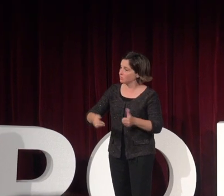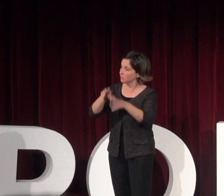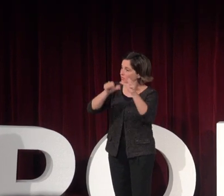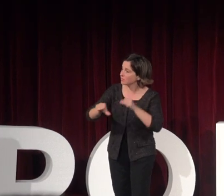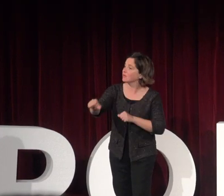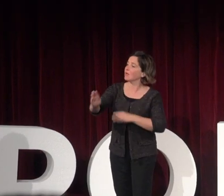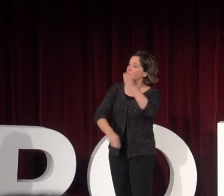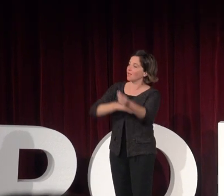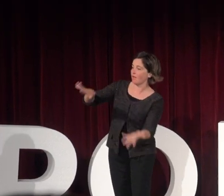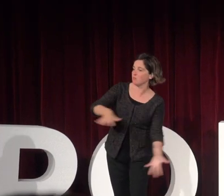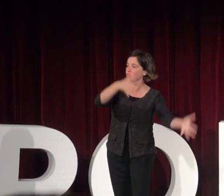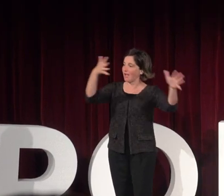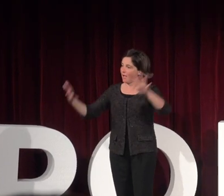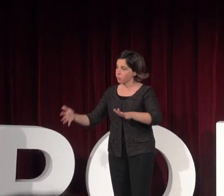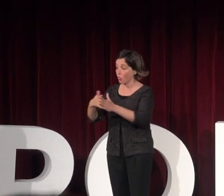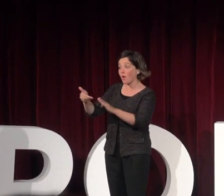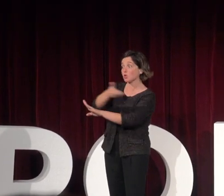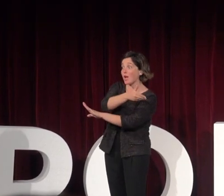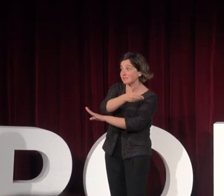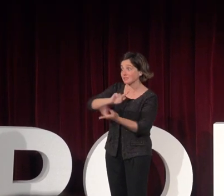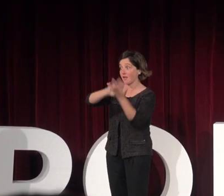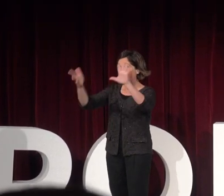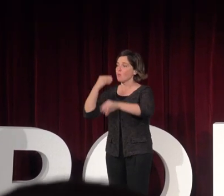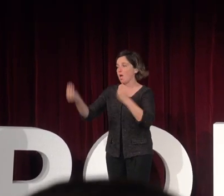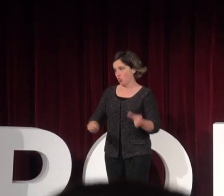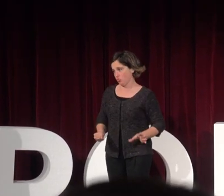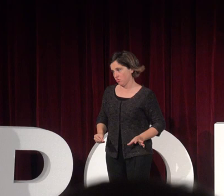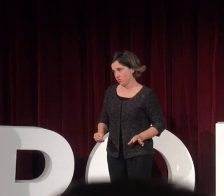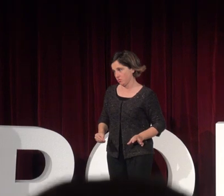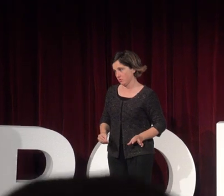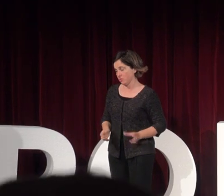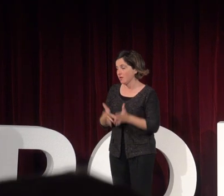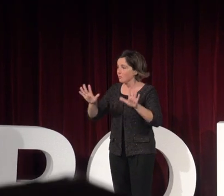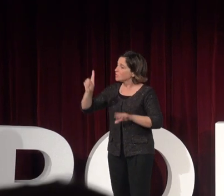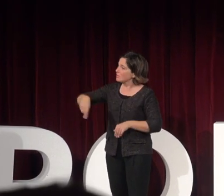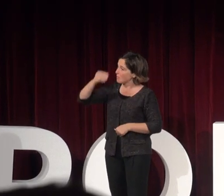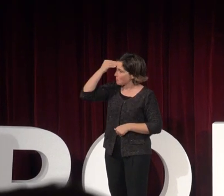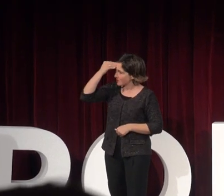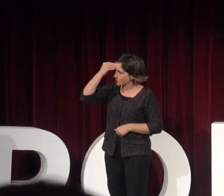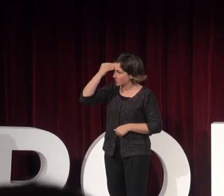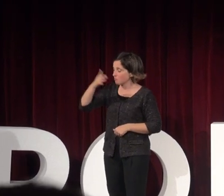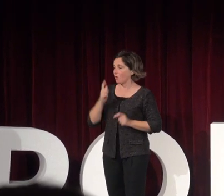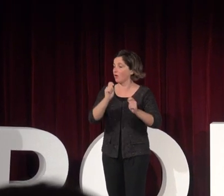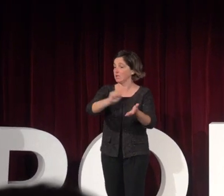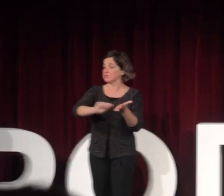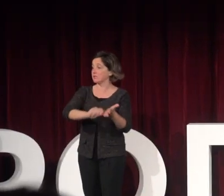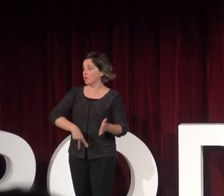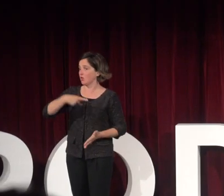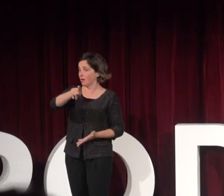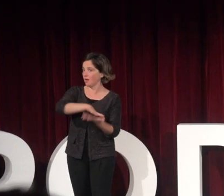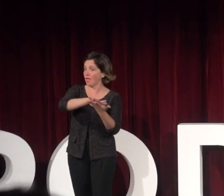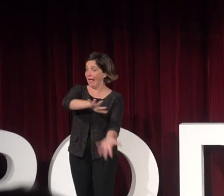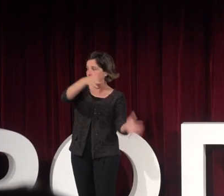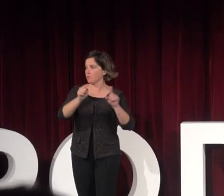que se produzca ese cambio. Cuanto antes se produzca, mejor. Pero creo que nadie mejor que nuestro secretario general para hablar de